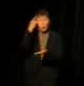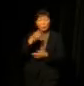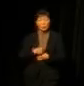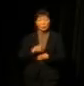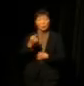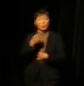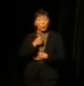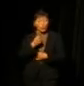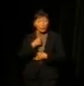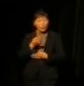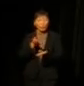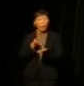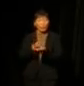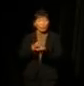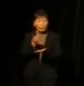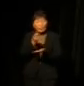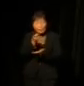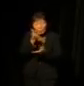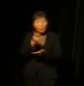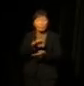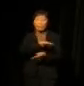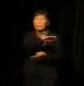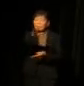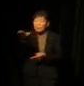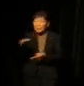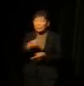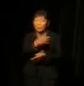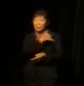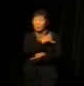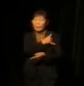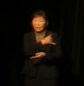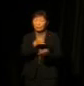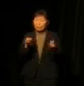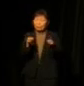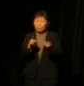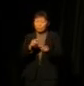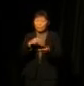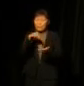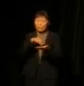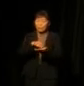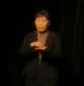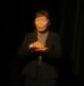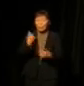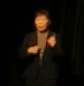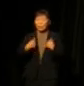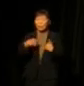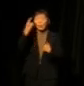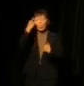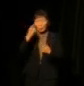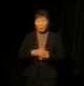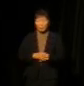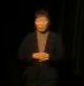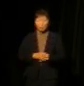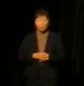私の話が少しでも皆様の役に立つのであれば嬉しく思います。それ